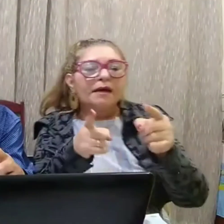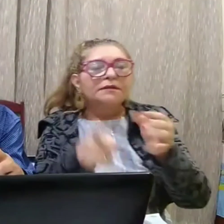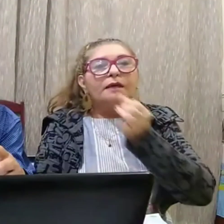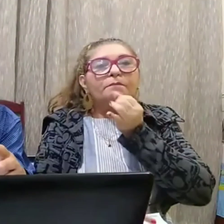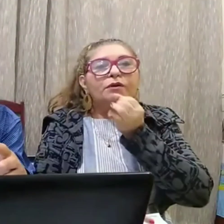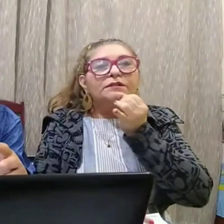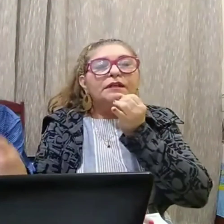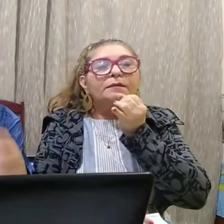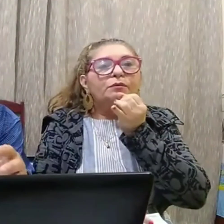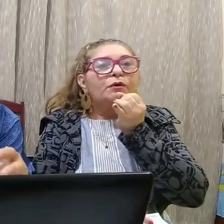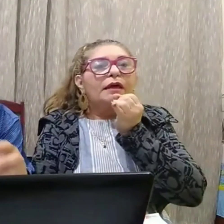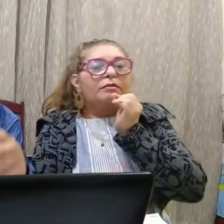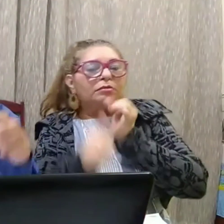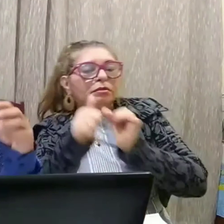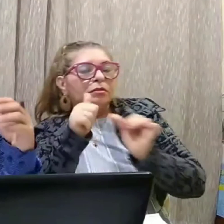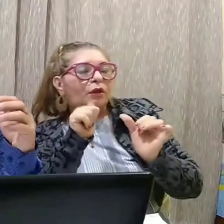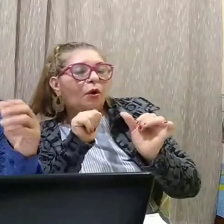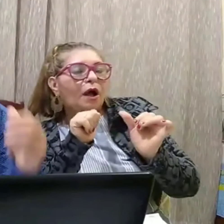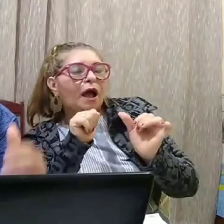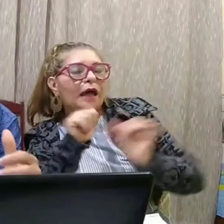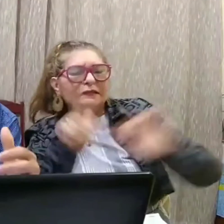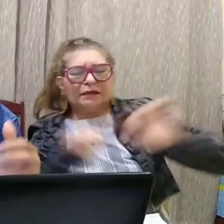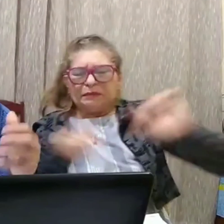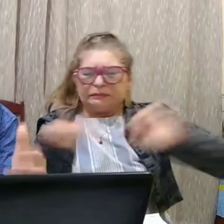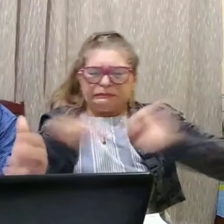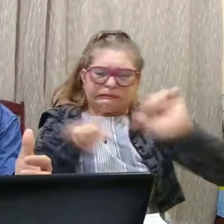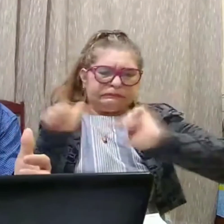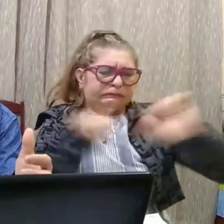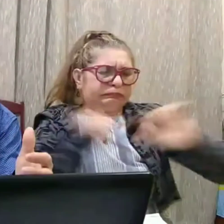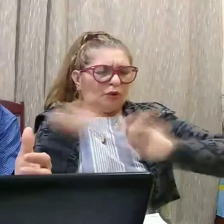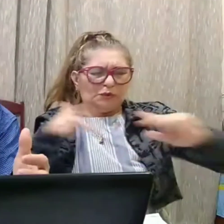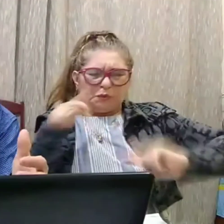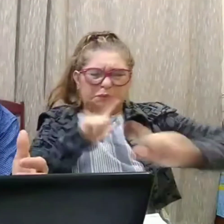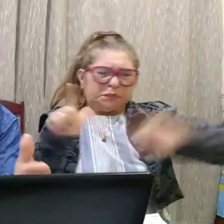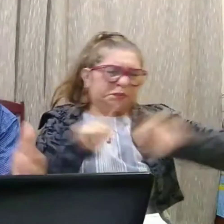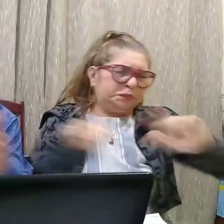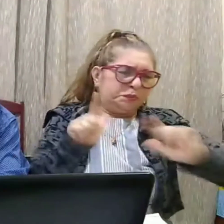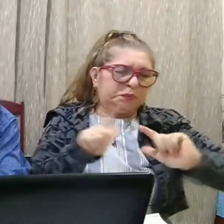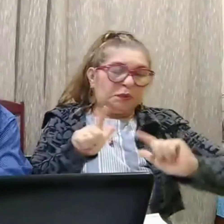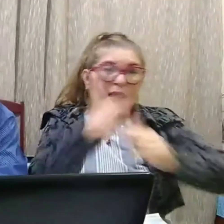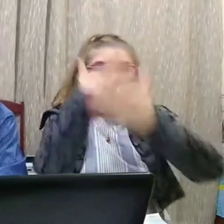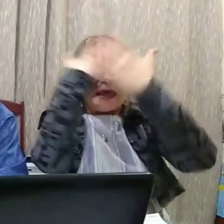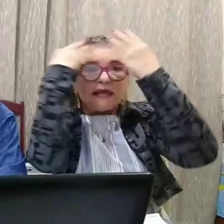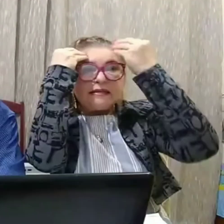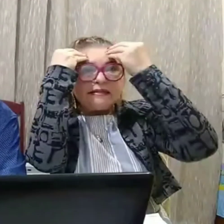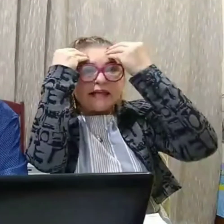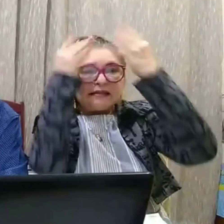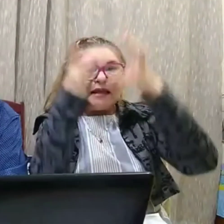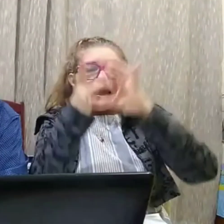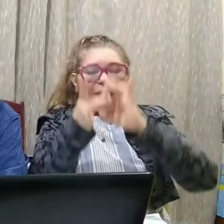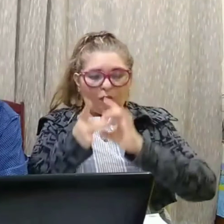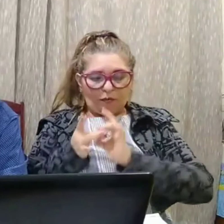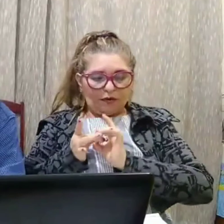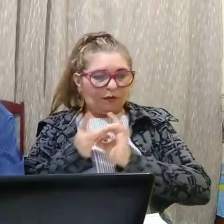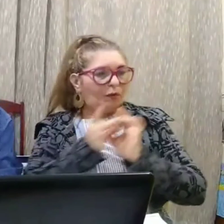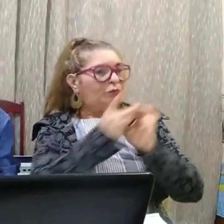uma troca. Se atarefa demais com as coisas da igreja e esquece a comunhão íntima com